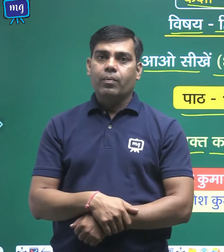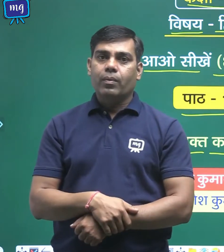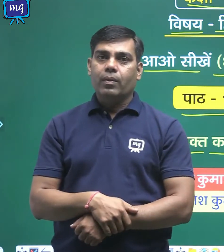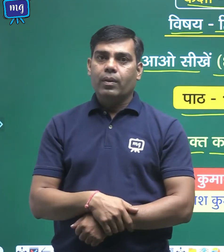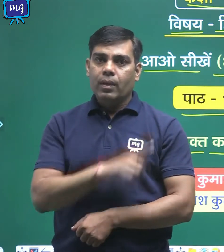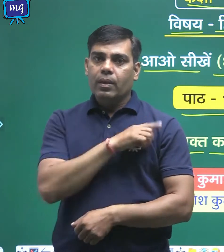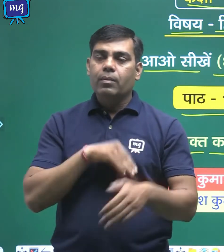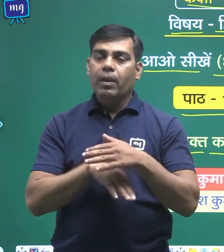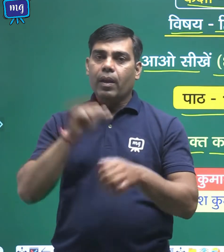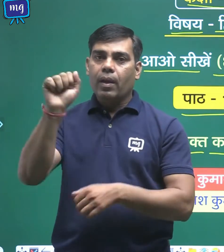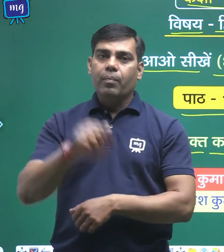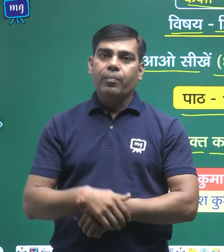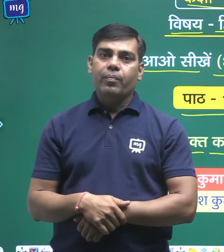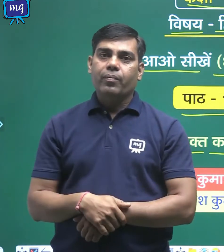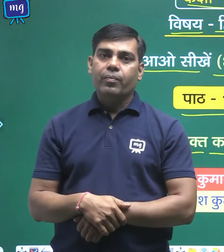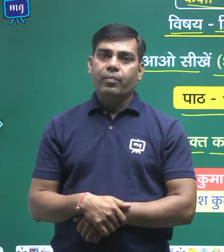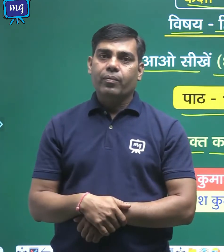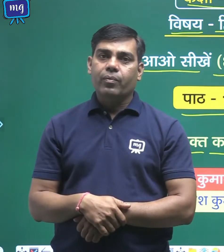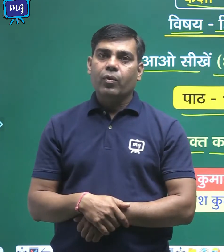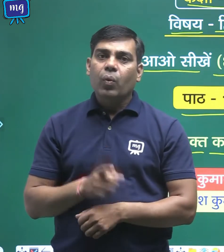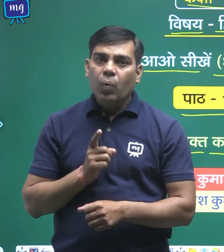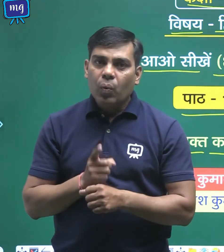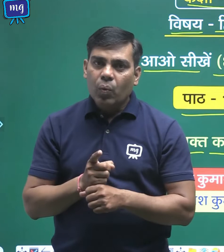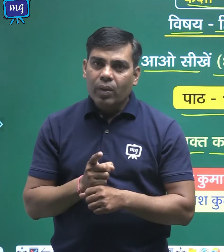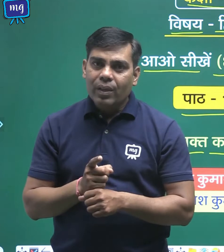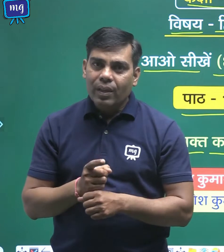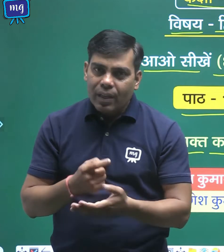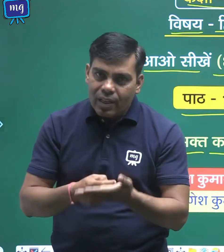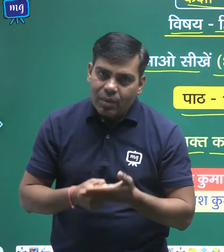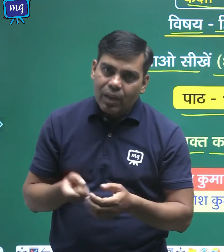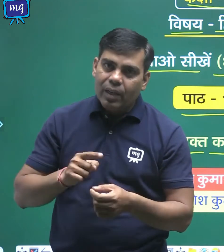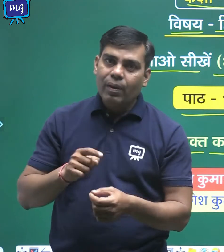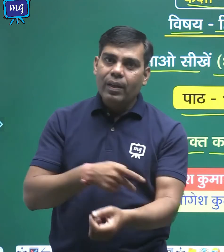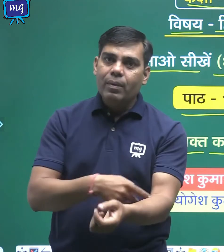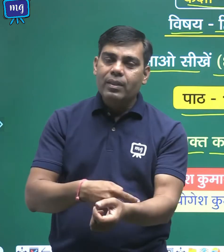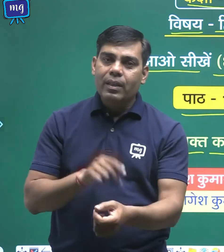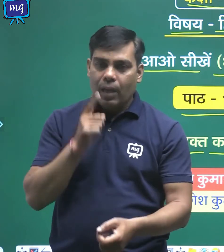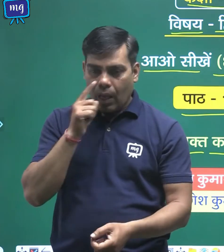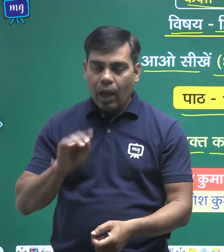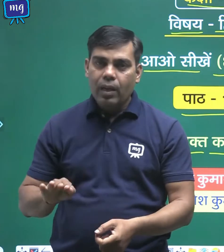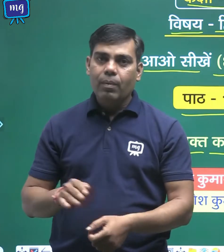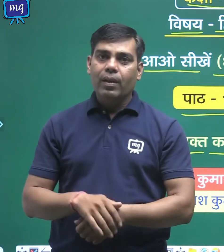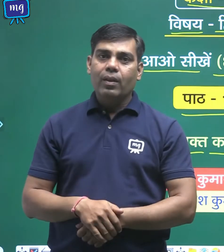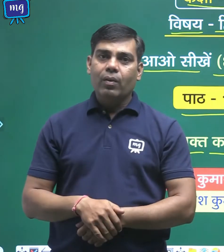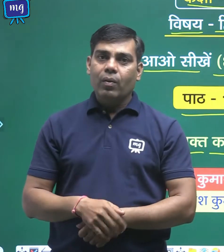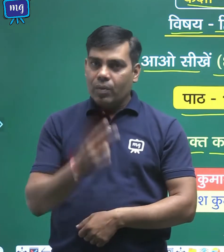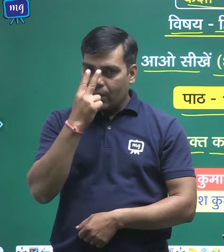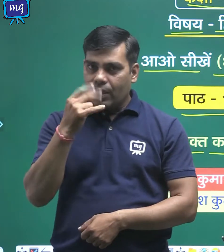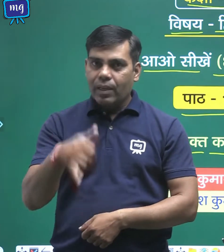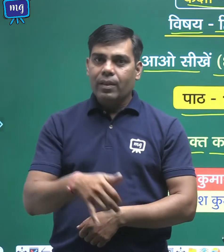इसमें आप गुरु भक्त कालीबाई को देख रहे